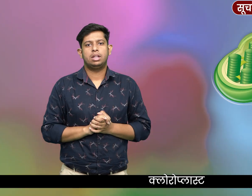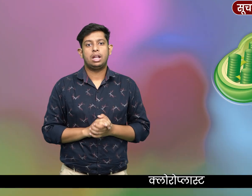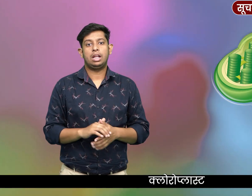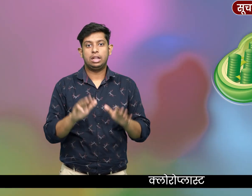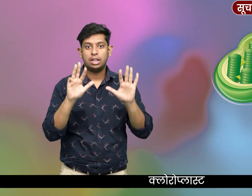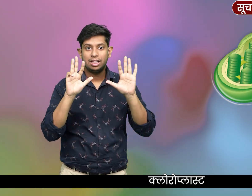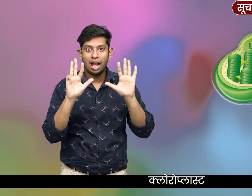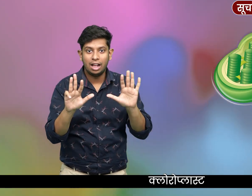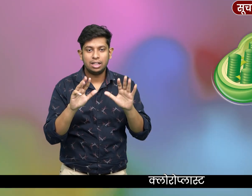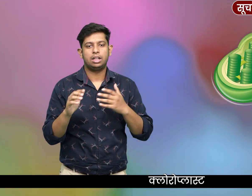क्लोरोप्लास्ट.